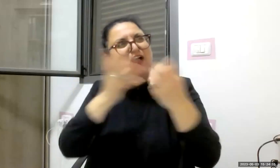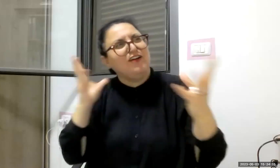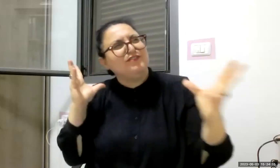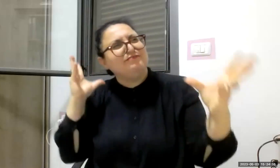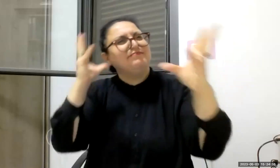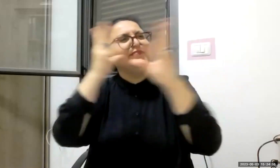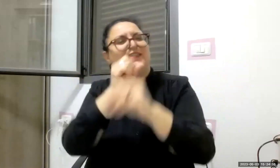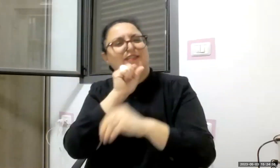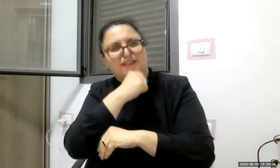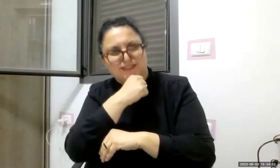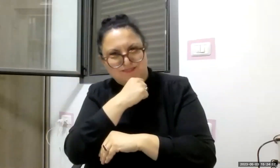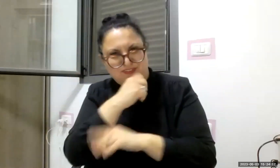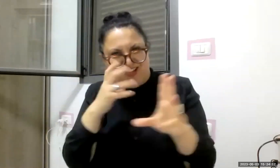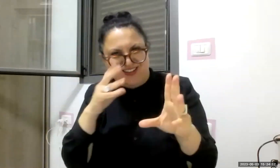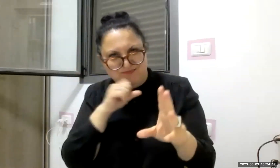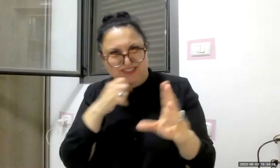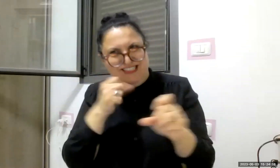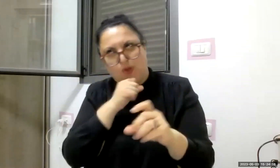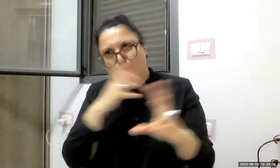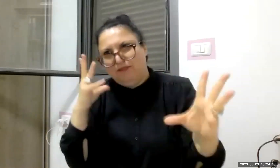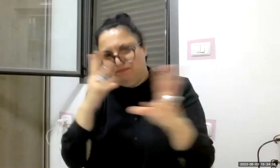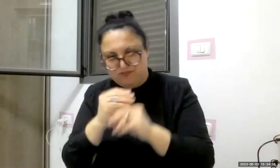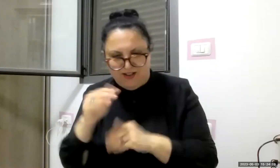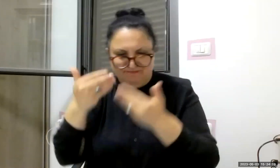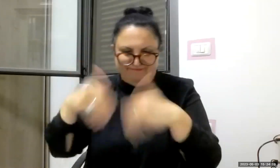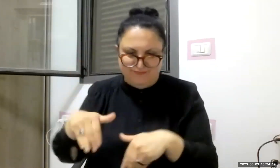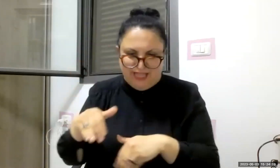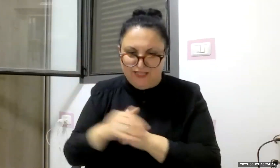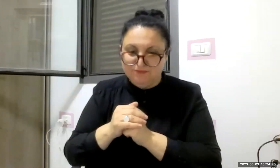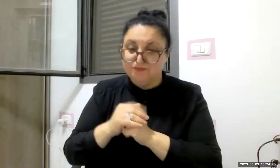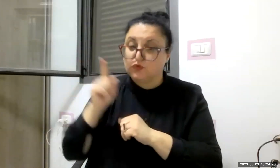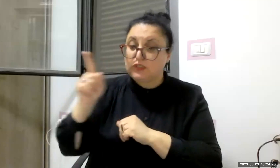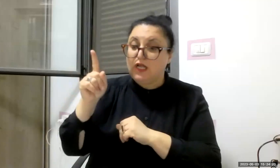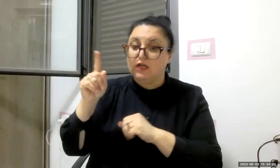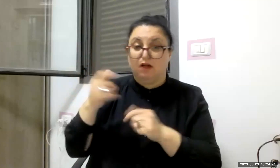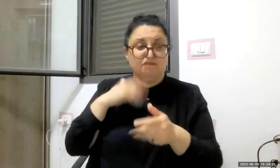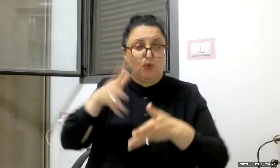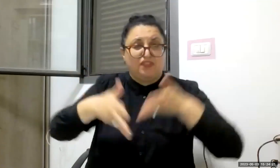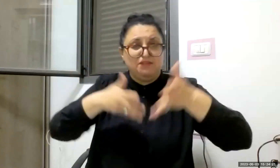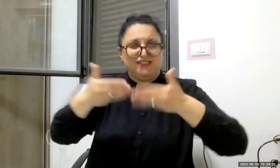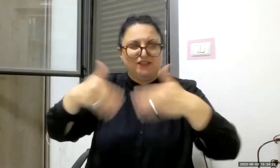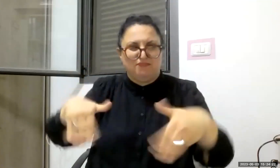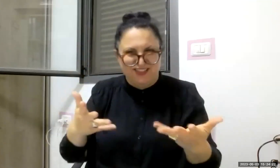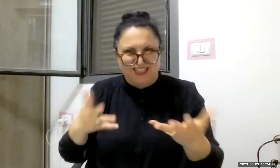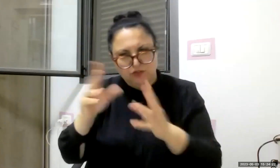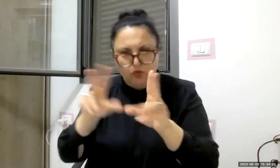ביותר במאבק לאורך השני ובהיסטוריה של הנכים. אני אפילו